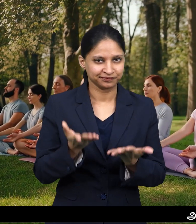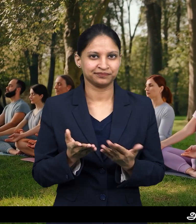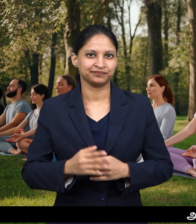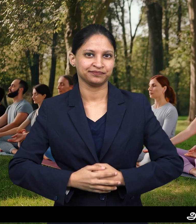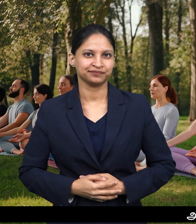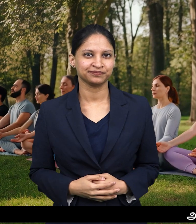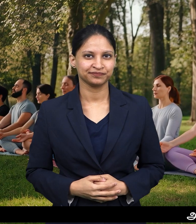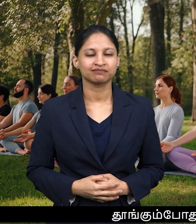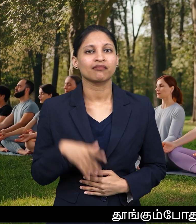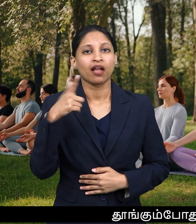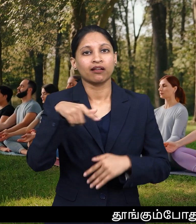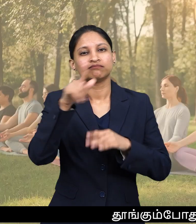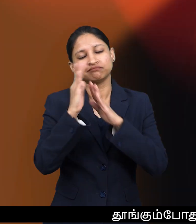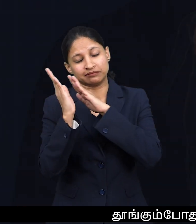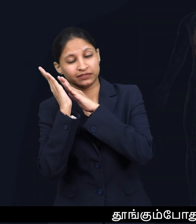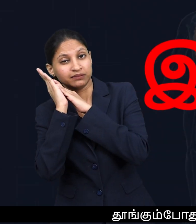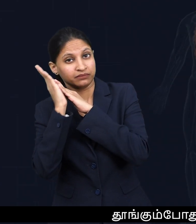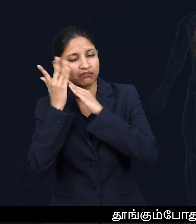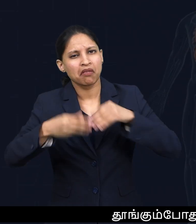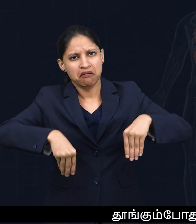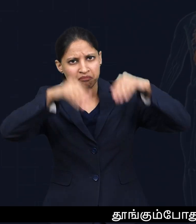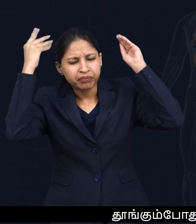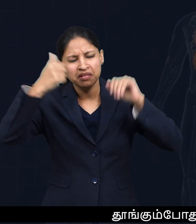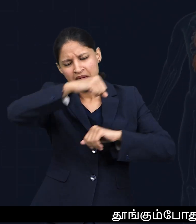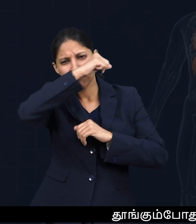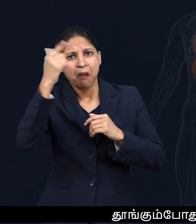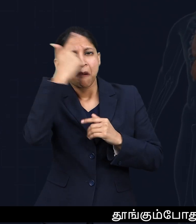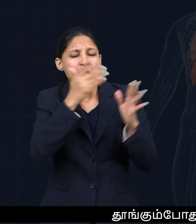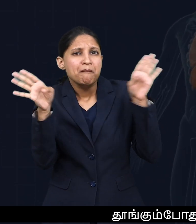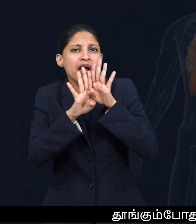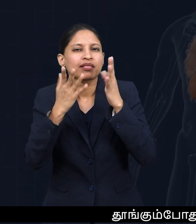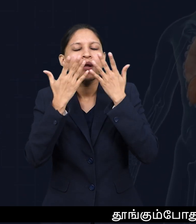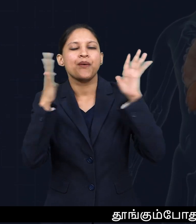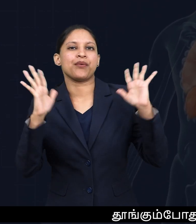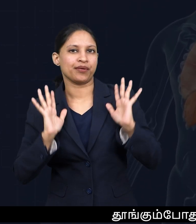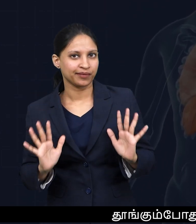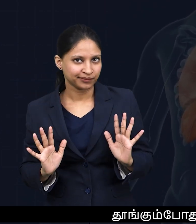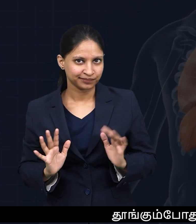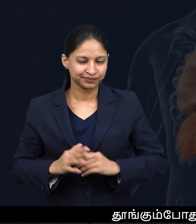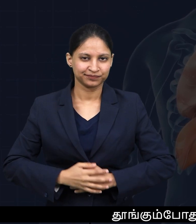அவற்றில் சில: தூங்கும்போது முகத்தை மூடக்கூடாது.